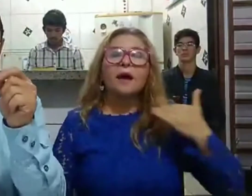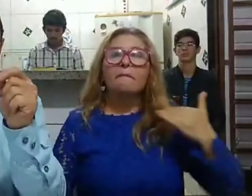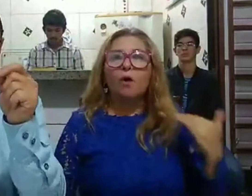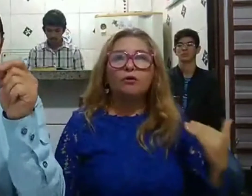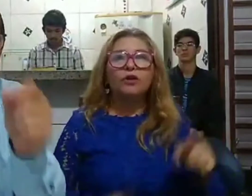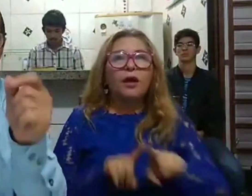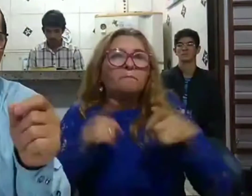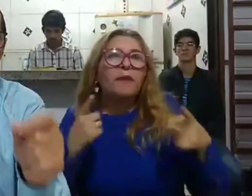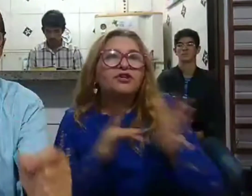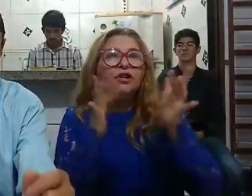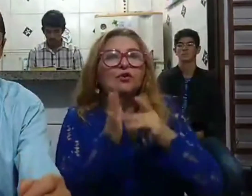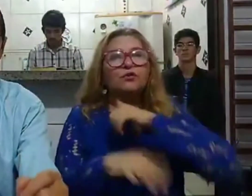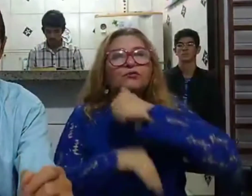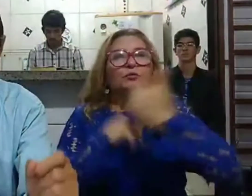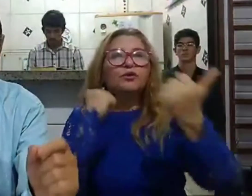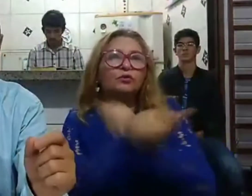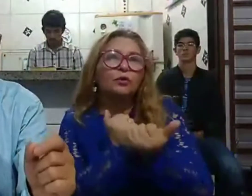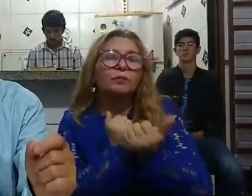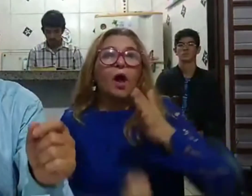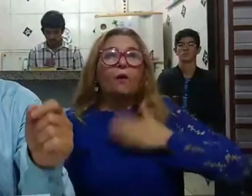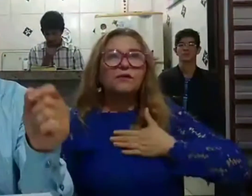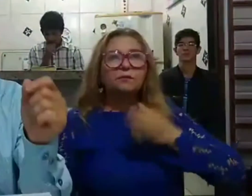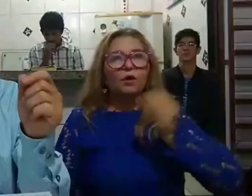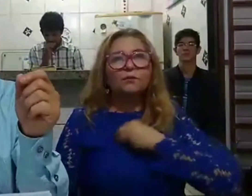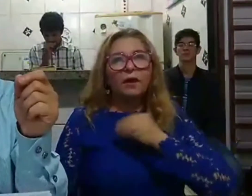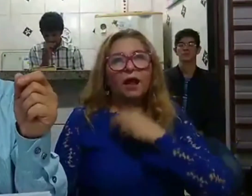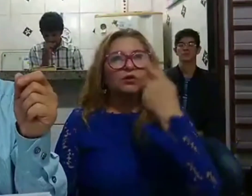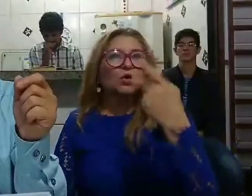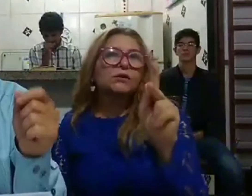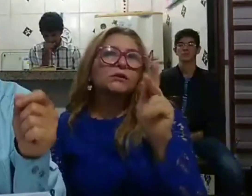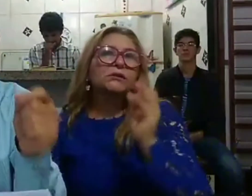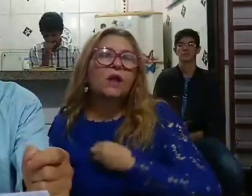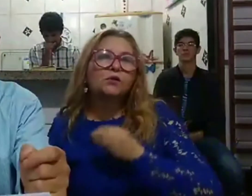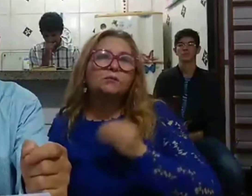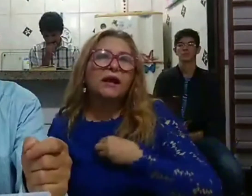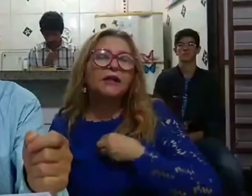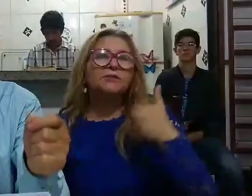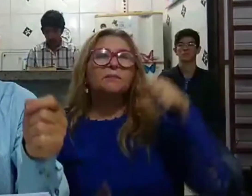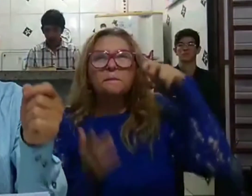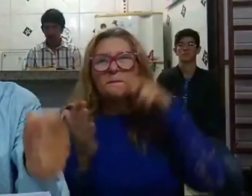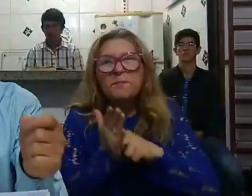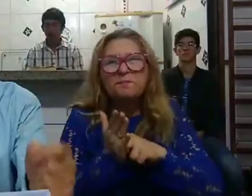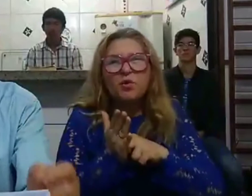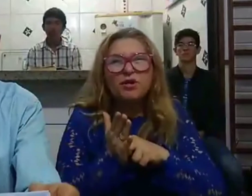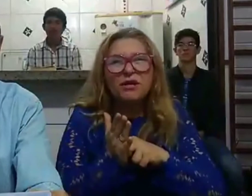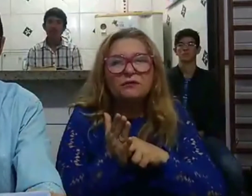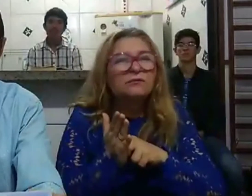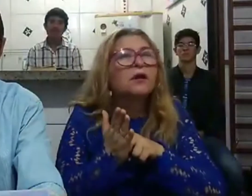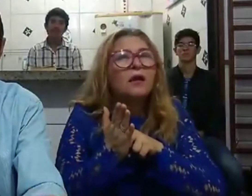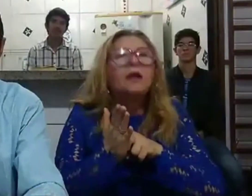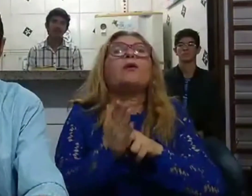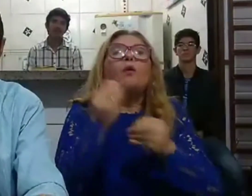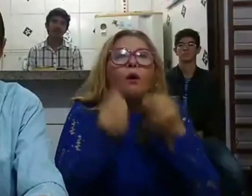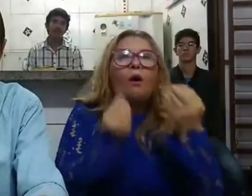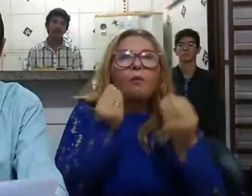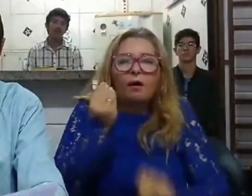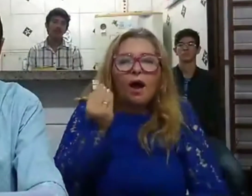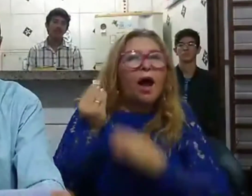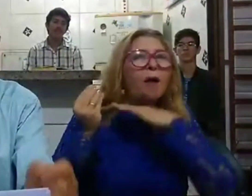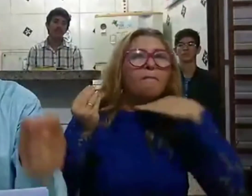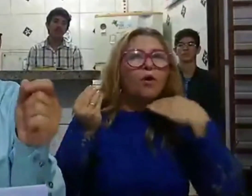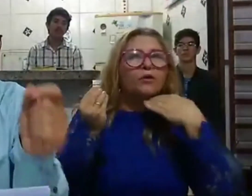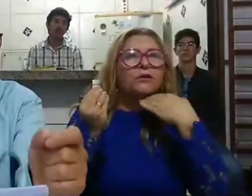porque os nossos pecados exigem que eles sejam punidos, e eles são punidos seriam punidos com a